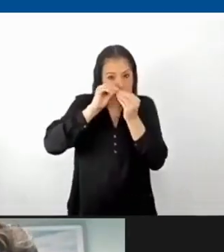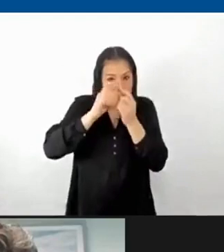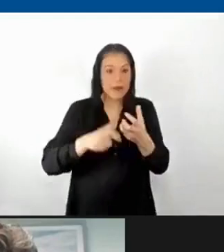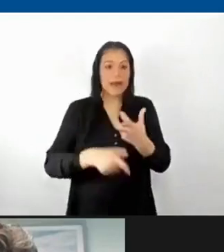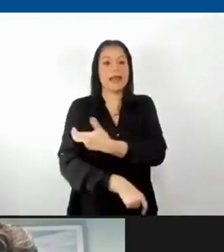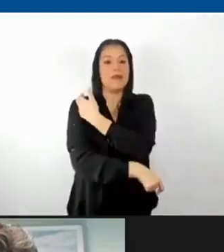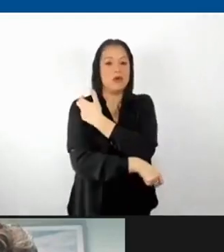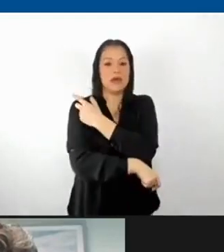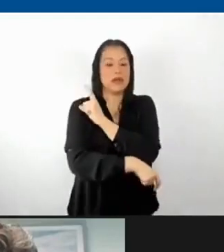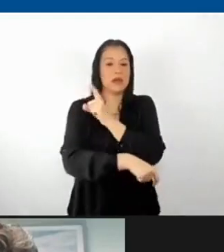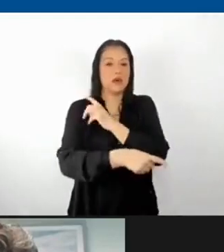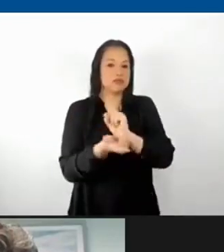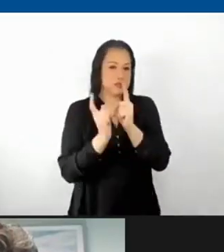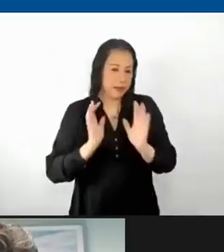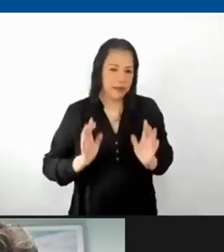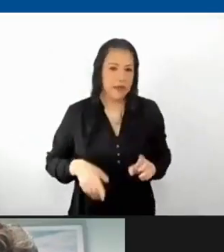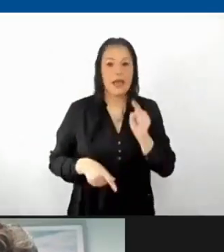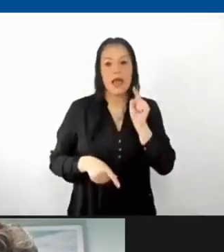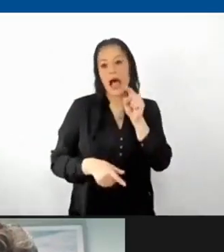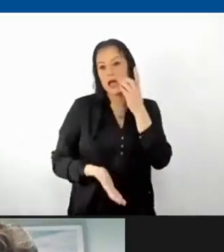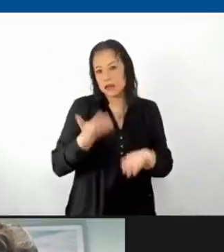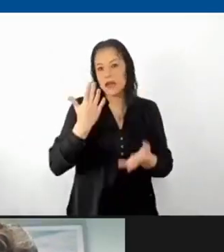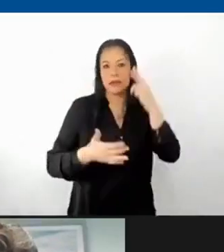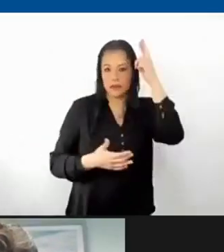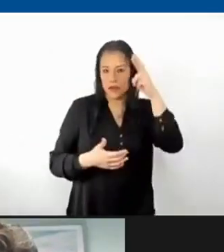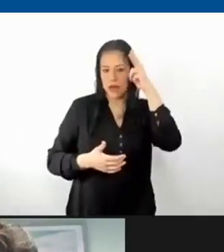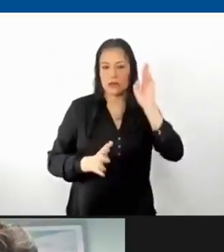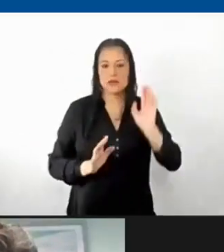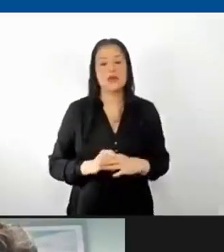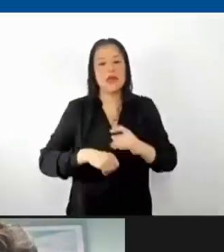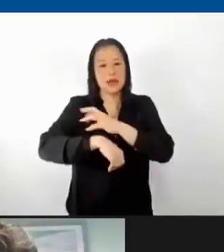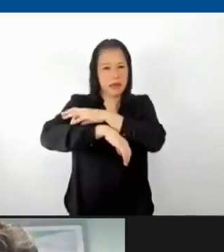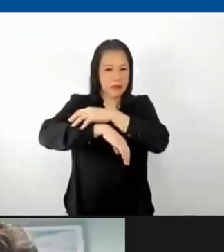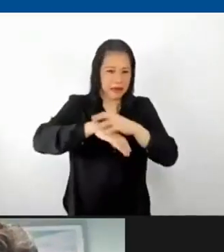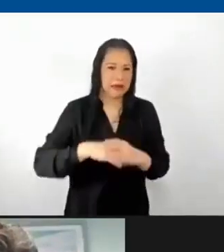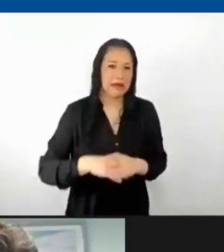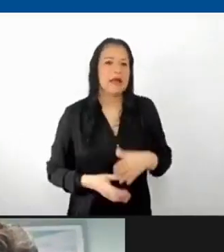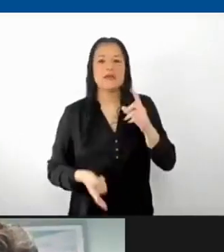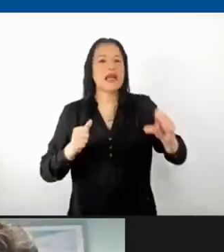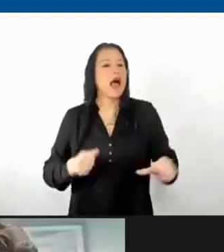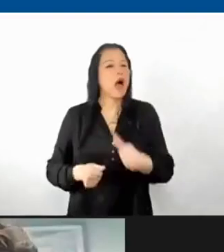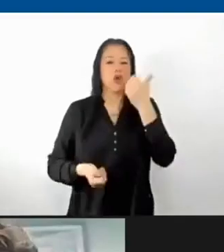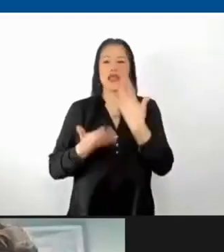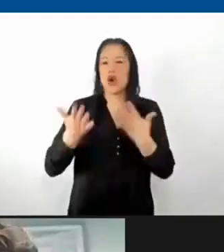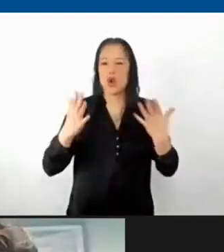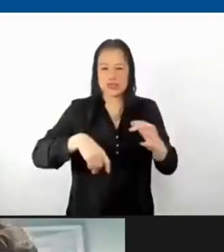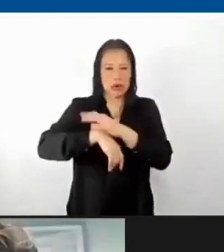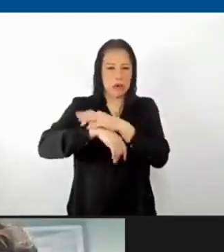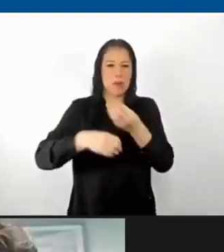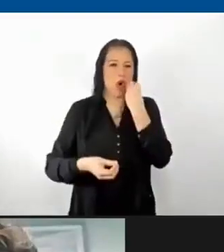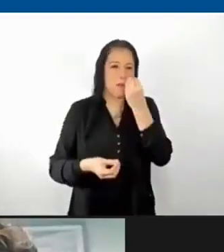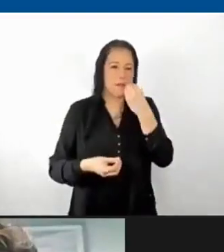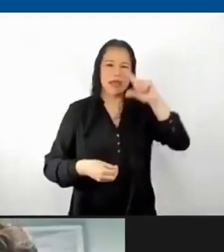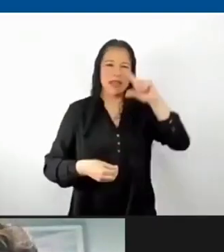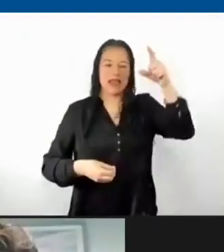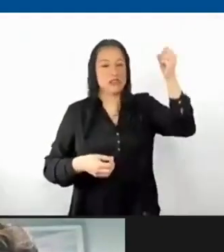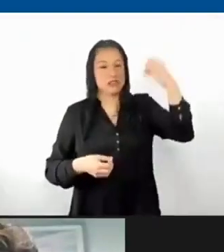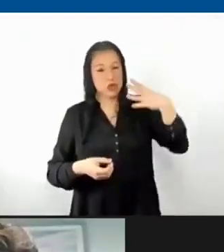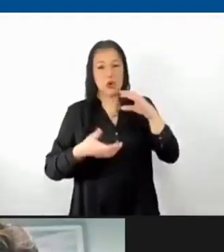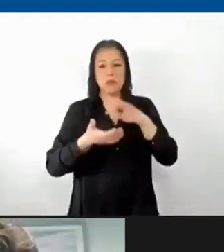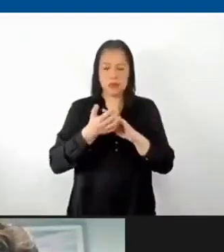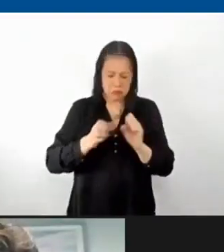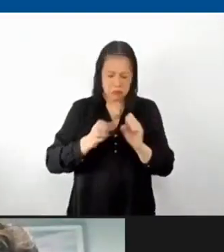vacuna no se desnaturalice. Allí estaría la razón de la alergia. Si es que tenga alergia a cualquier cosa, a comida, medicinas, se puede